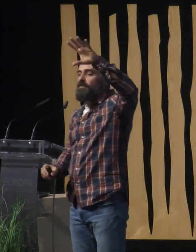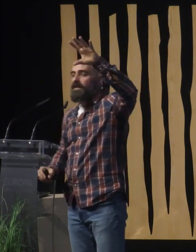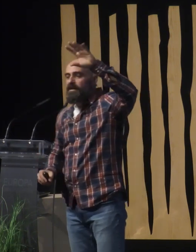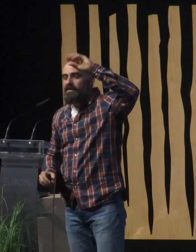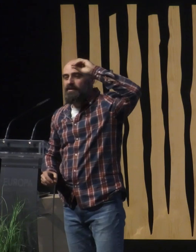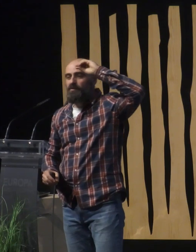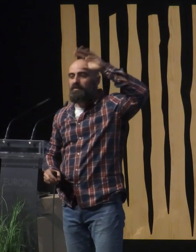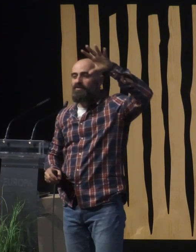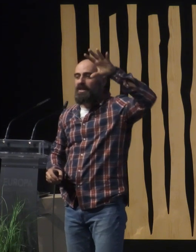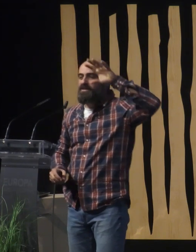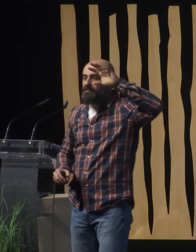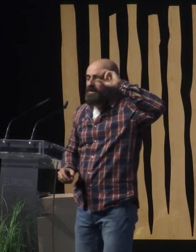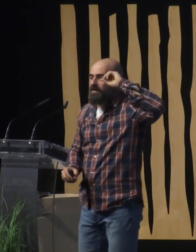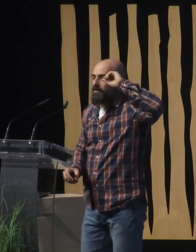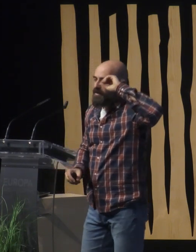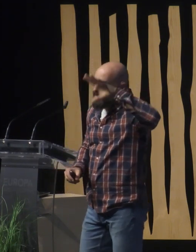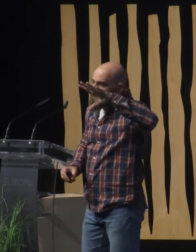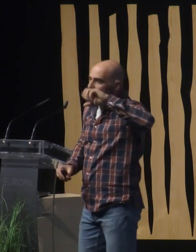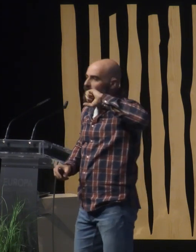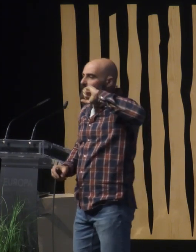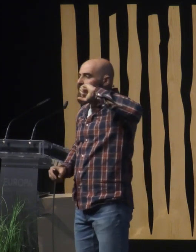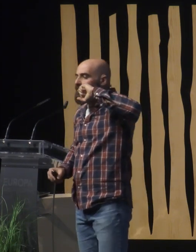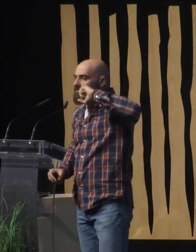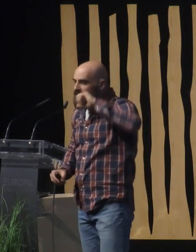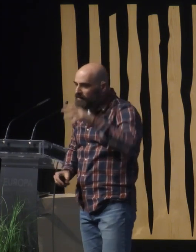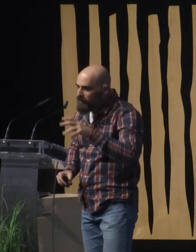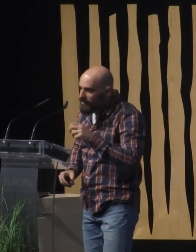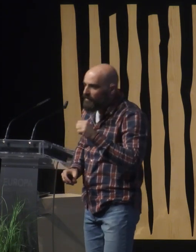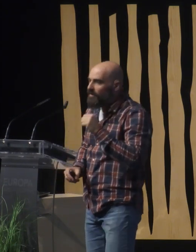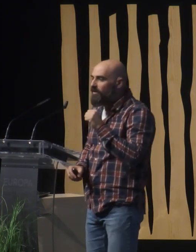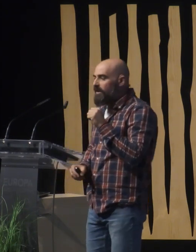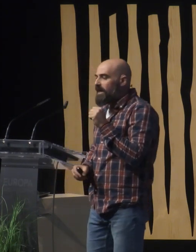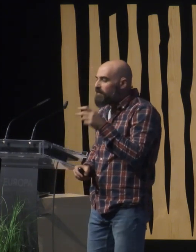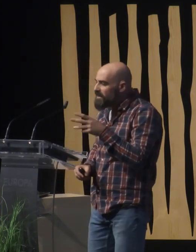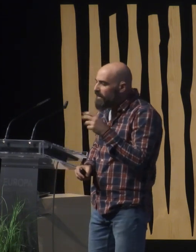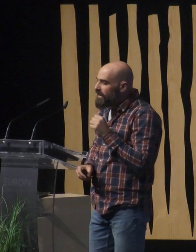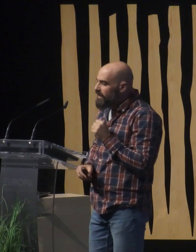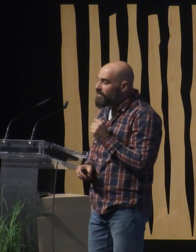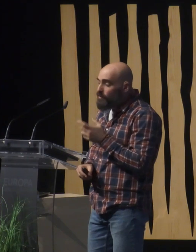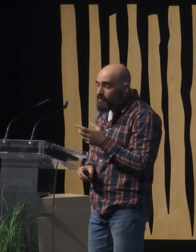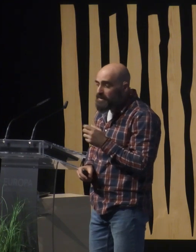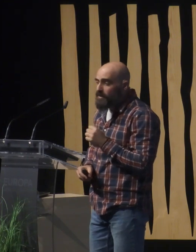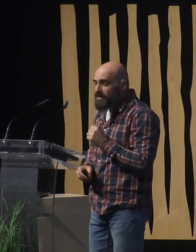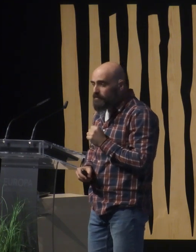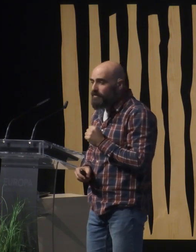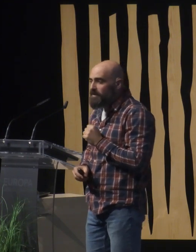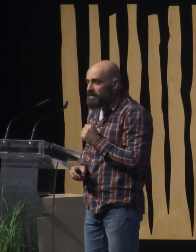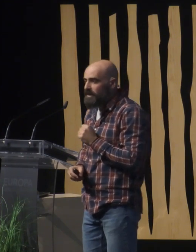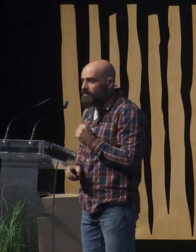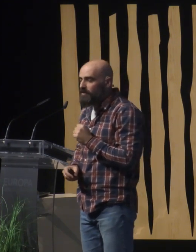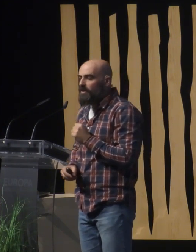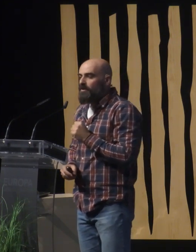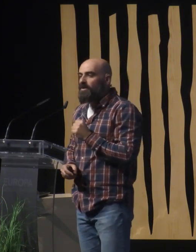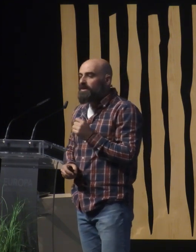Borja Mari, que es el lóbulo prefrontal, es el... Joder, piénsalo, piénsatelo mejor. ¿Has pensado qué quieres hacer? ¿Seguro que vas a coger esa opción de